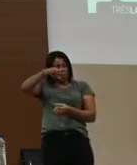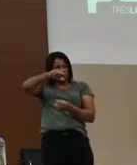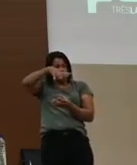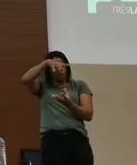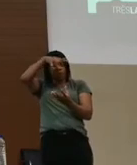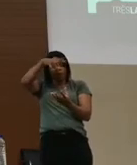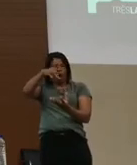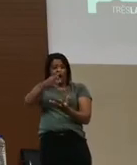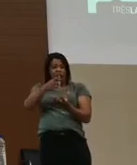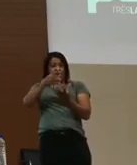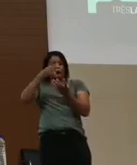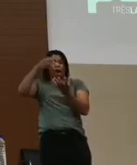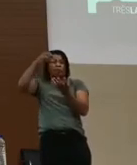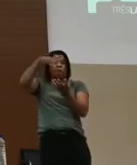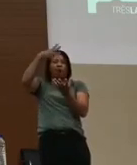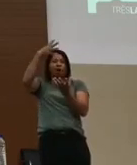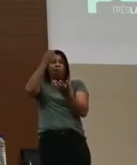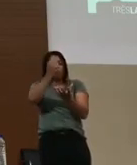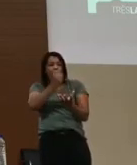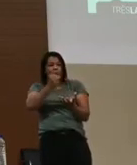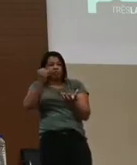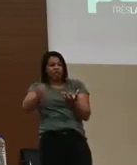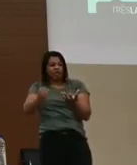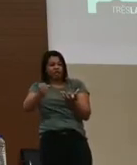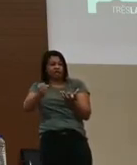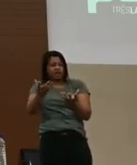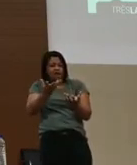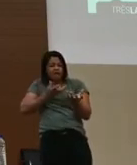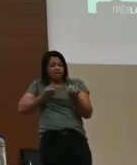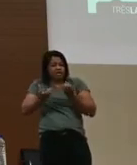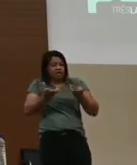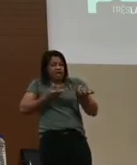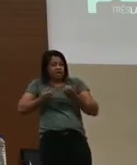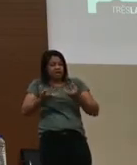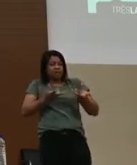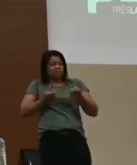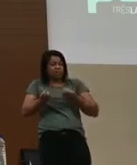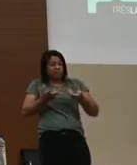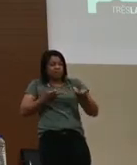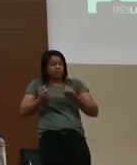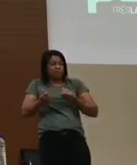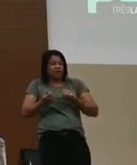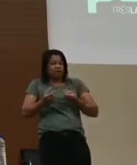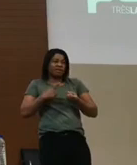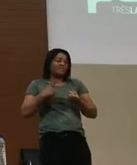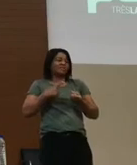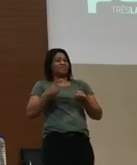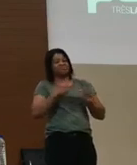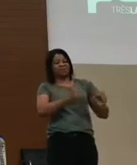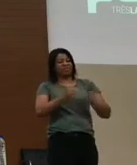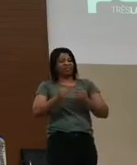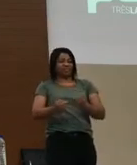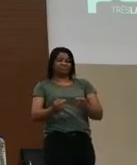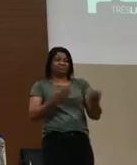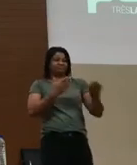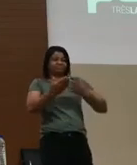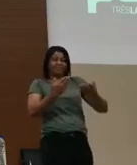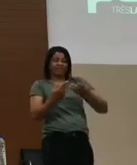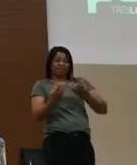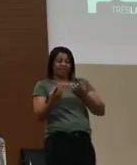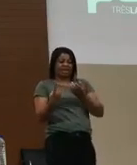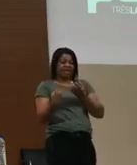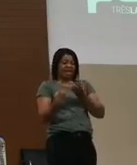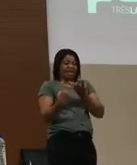Já pensou? Nas suas mãos o poder de realizar seu maior